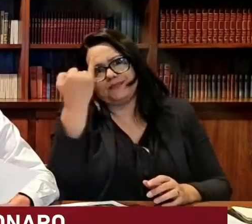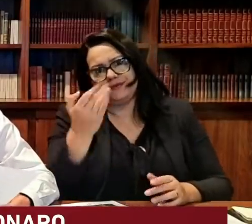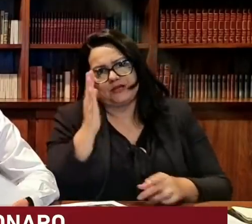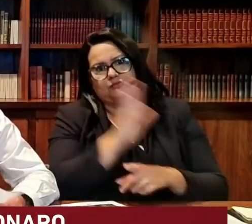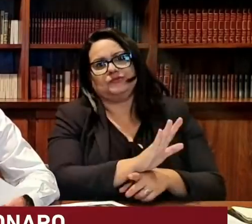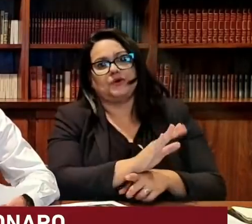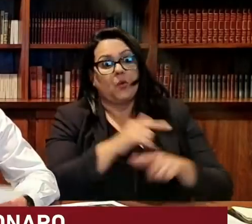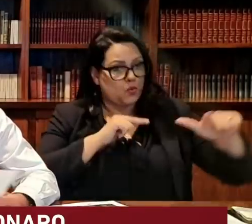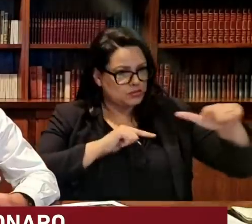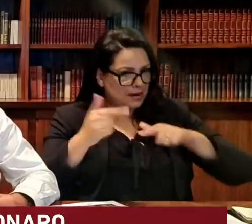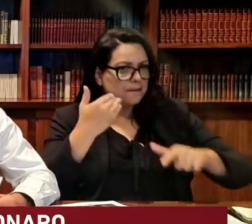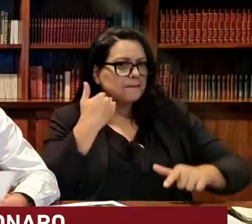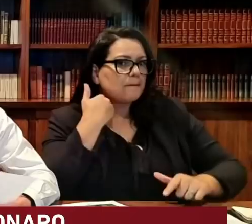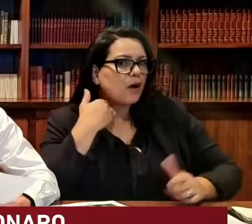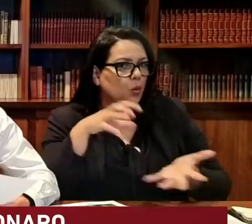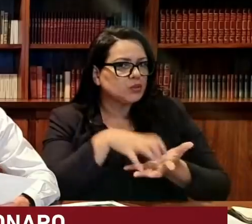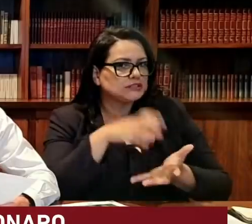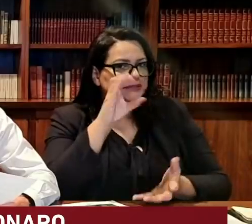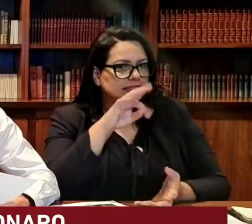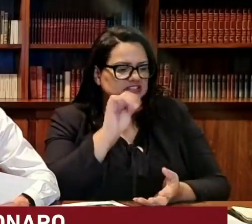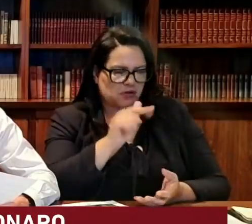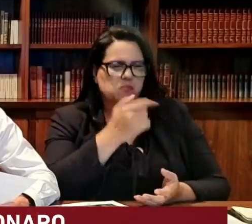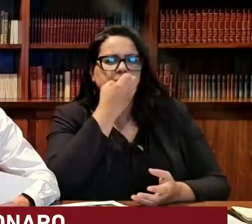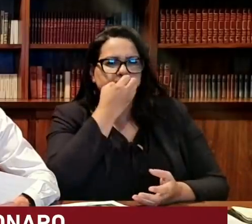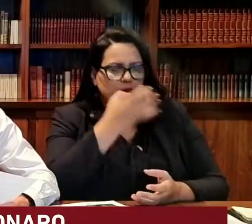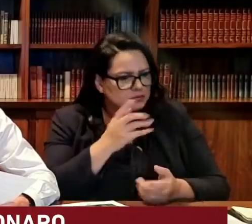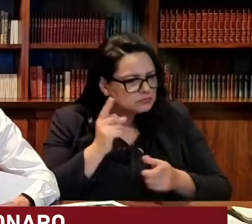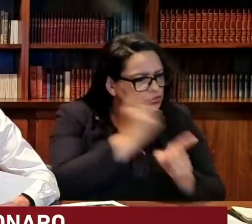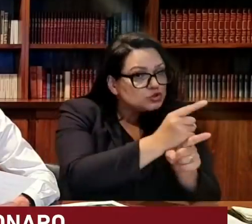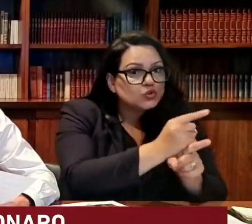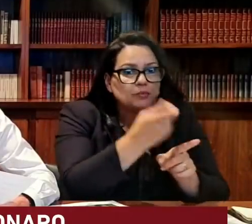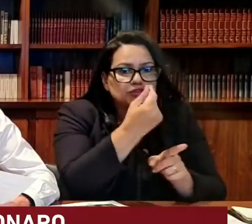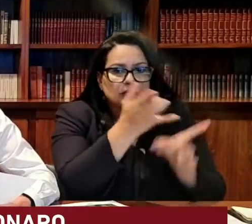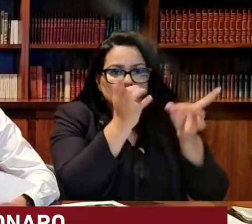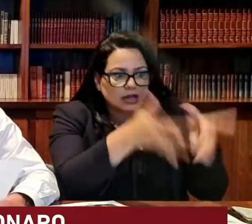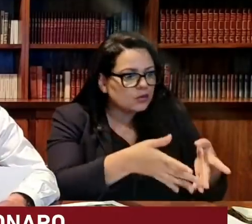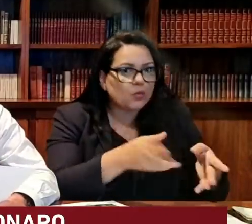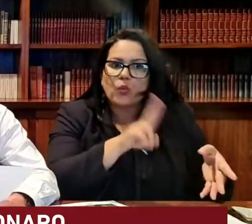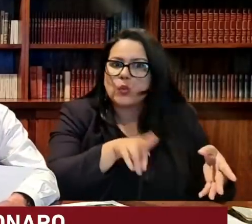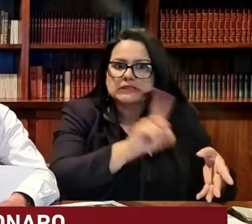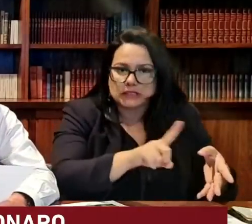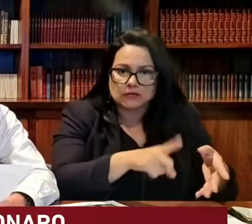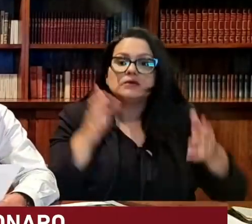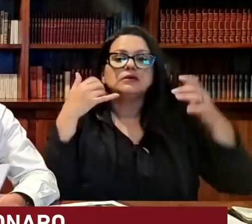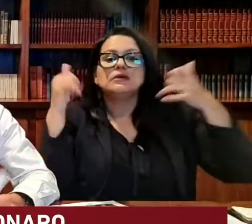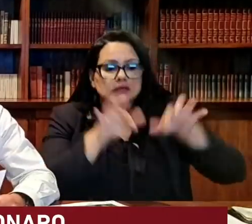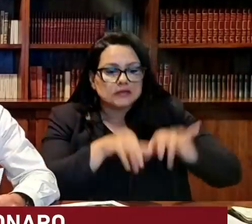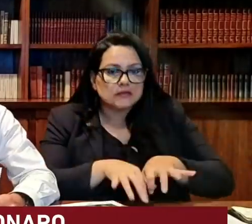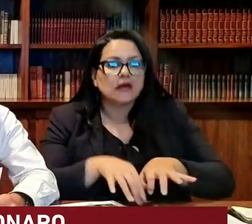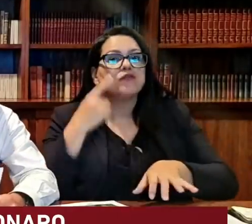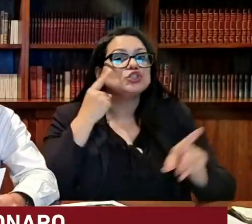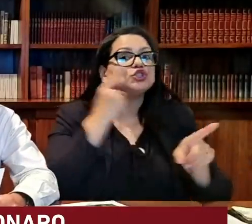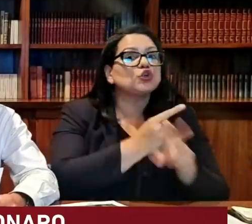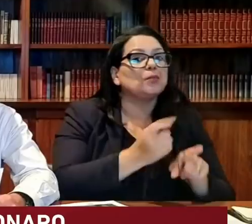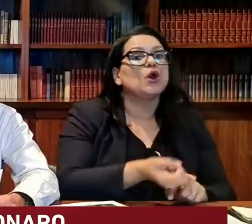trabalho do Banco Central foi muito bom. Eu vou ter com o Roberto Campos brevemente o quanto já foi sacado, quanto já